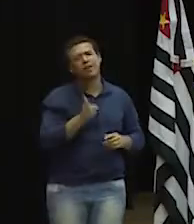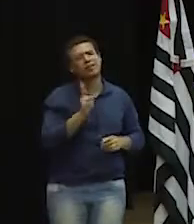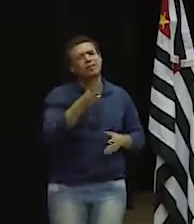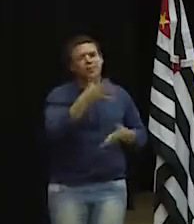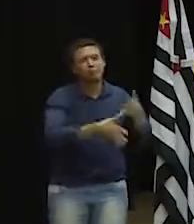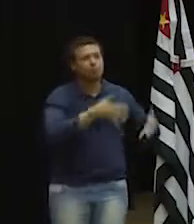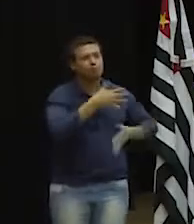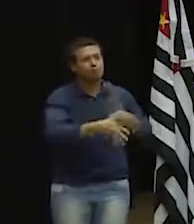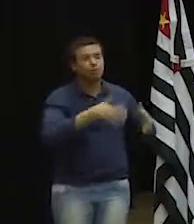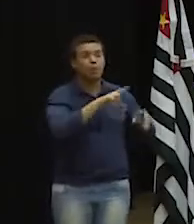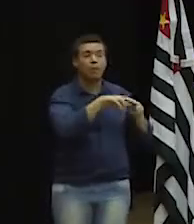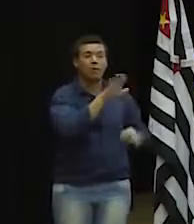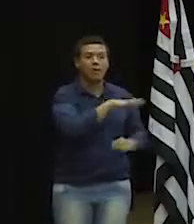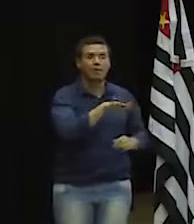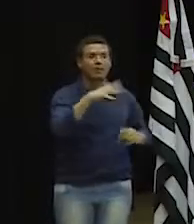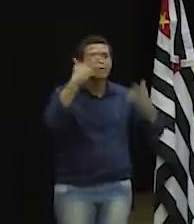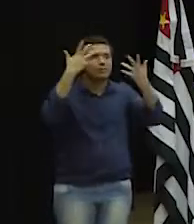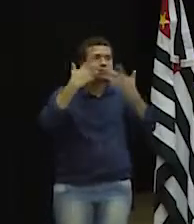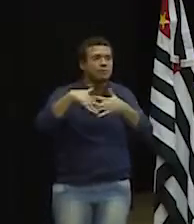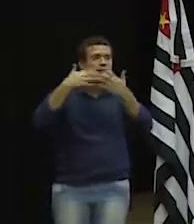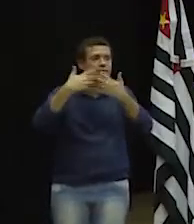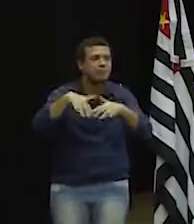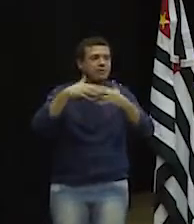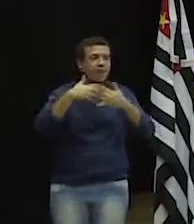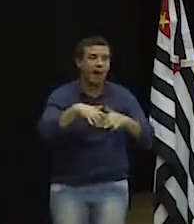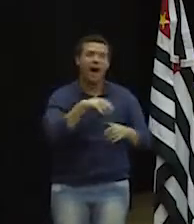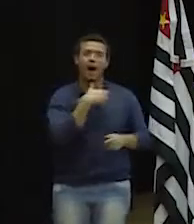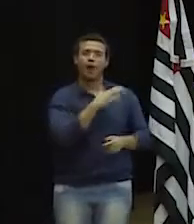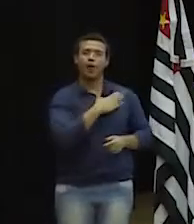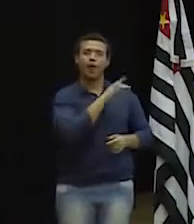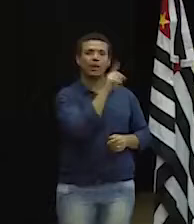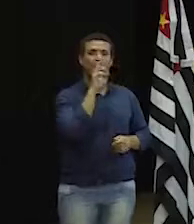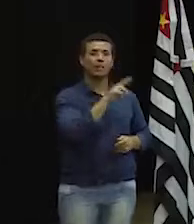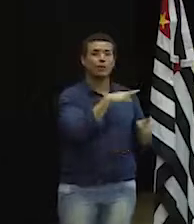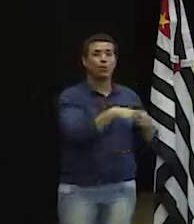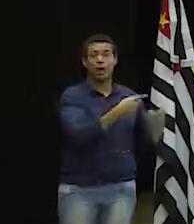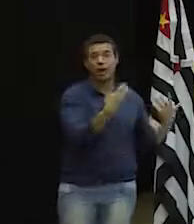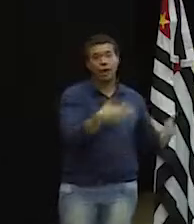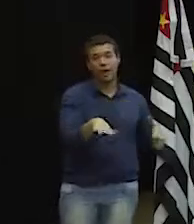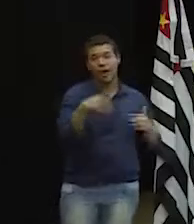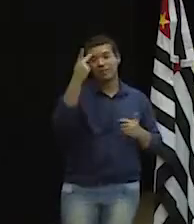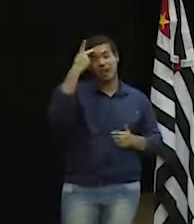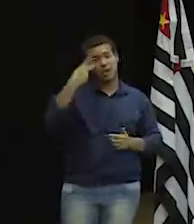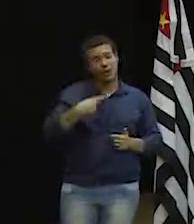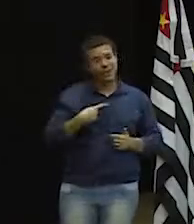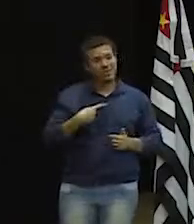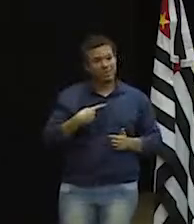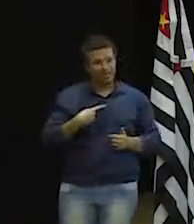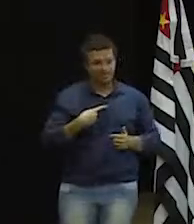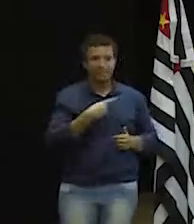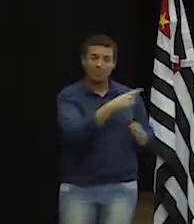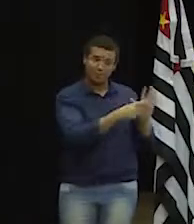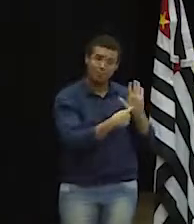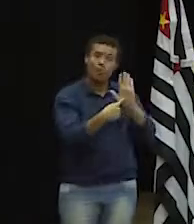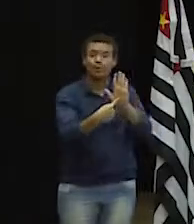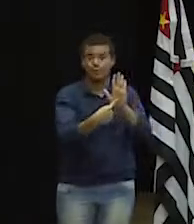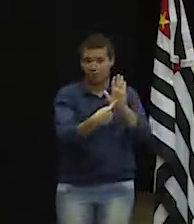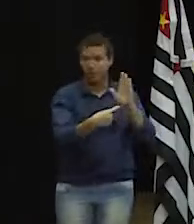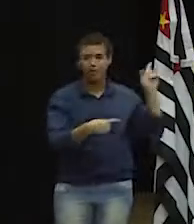As histórias são narradas em língua de sinais, as crianças conseguem refletir. Então, ele pensou, eu quero ser o ratinho